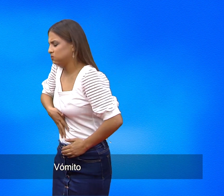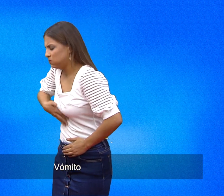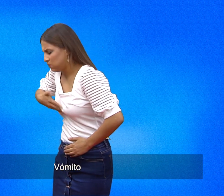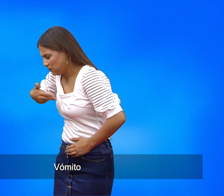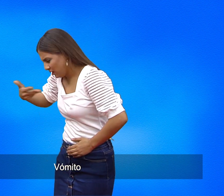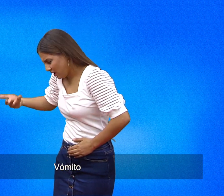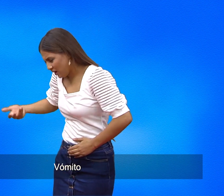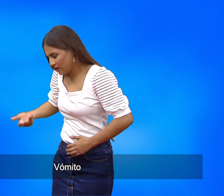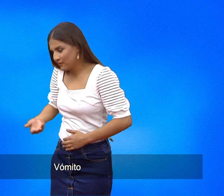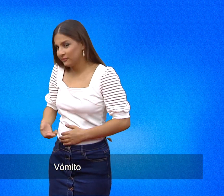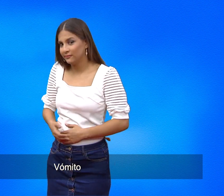vómito